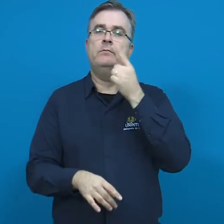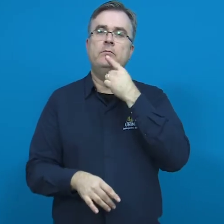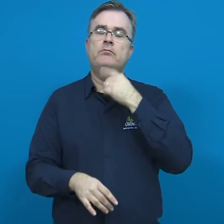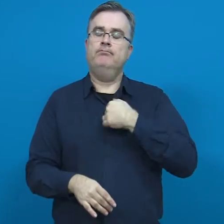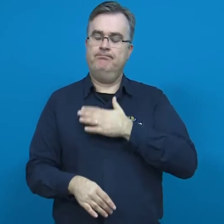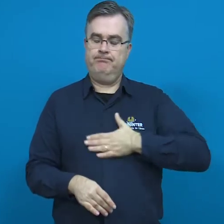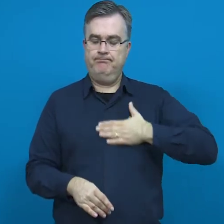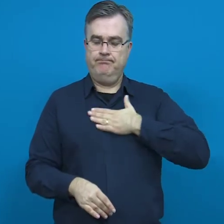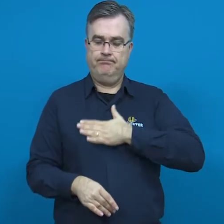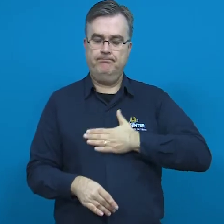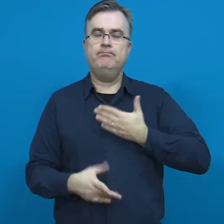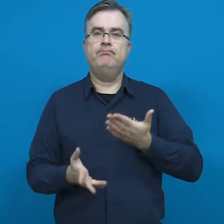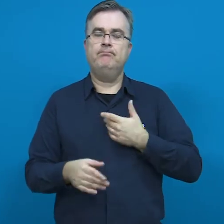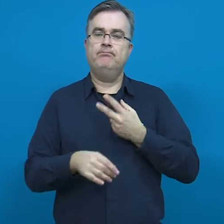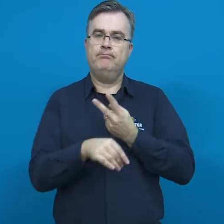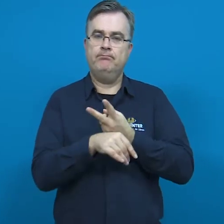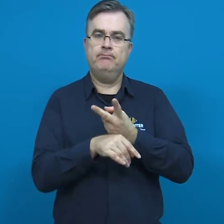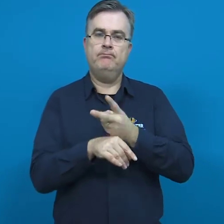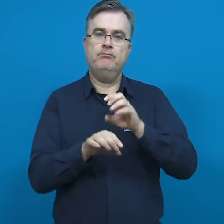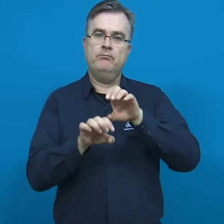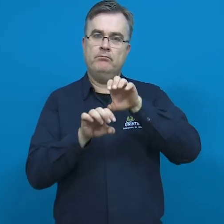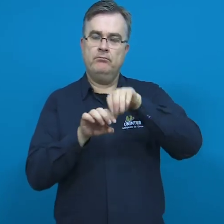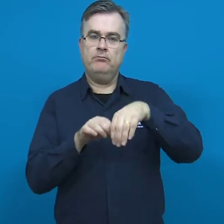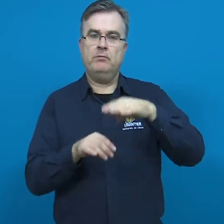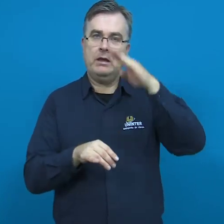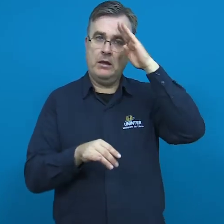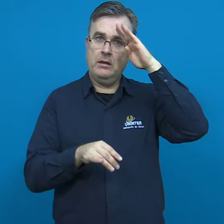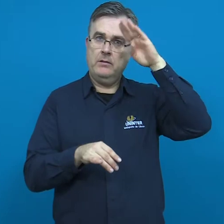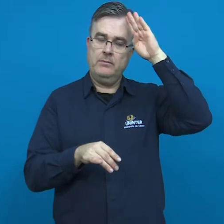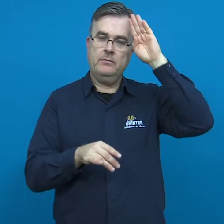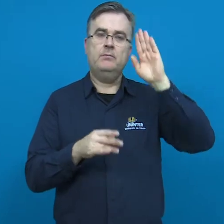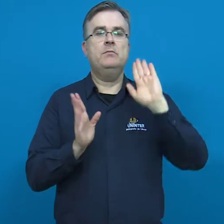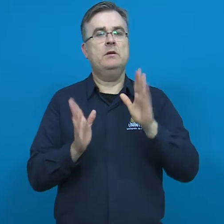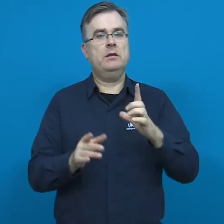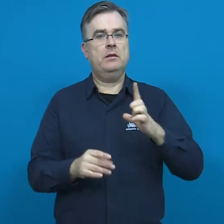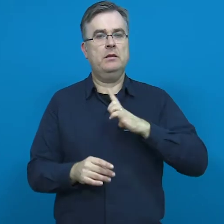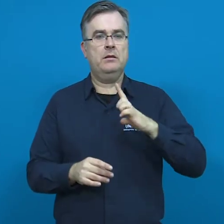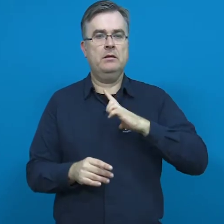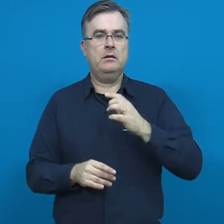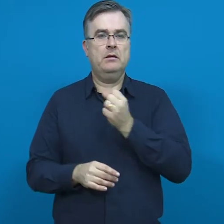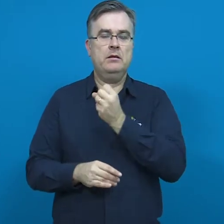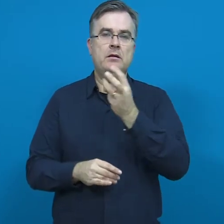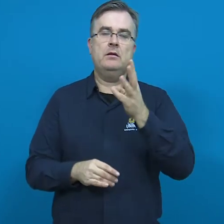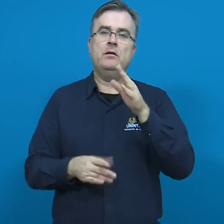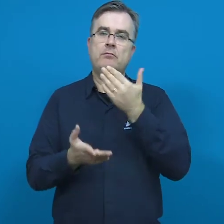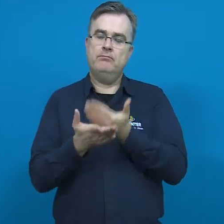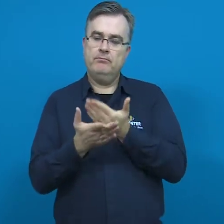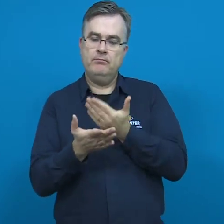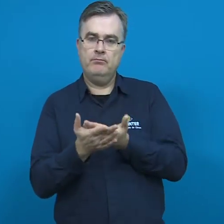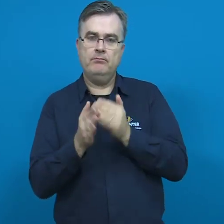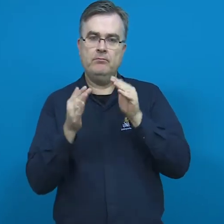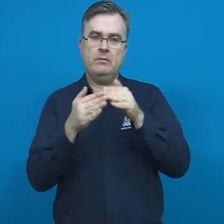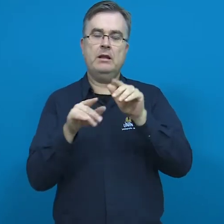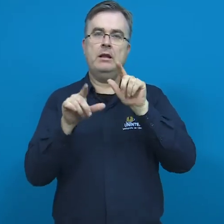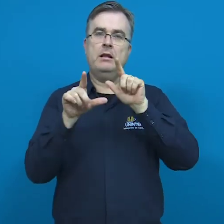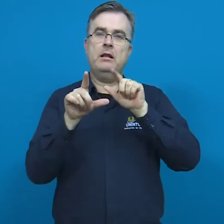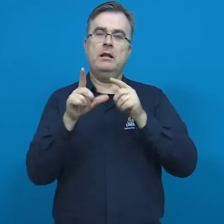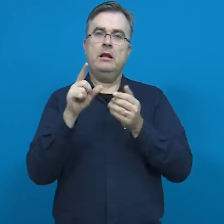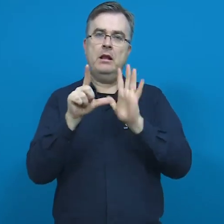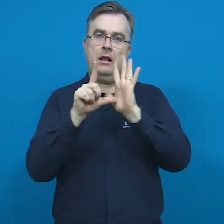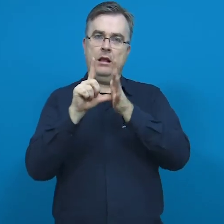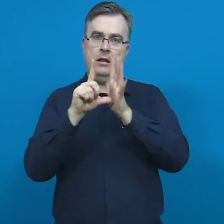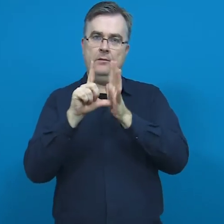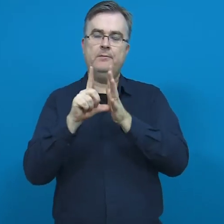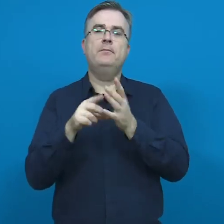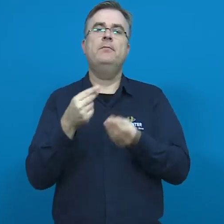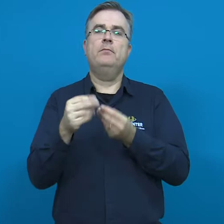crianças surdas e eu gosto disso, então estou procurando essa formação acadêmica, apesar de já ter algumas especializações no curso de letras